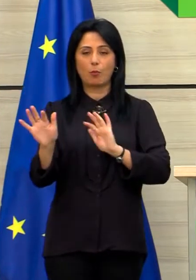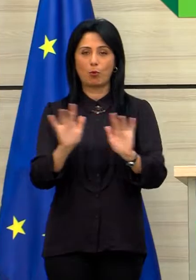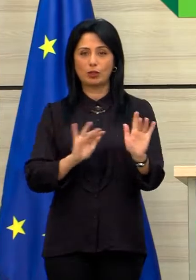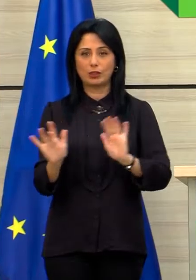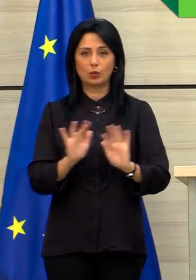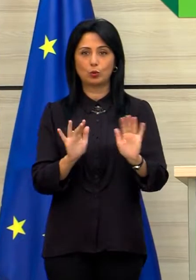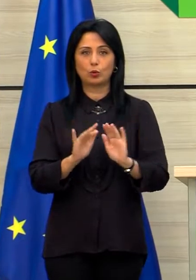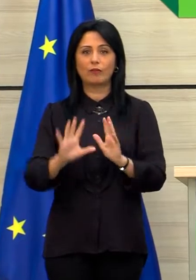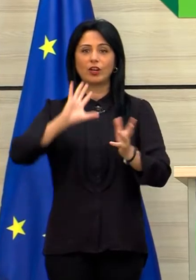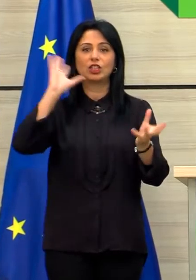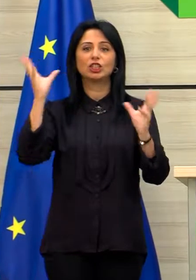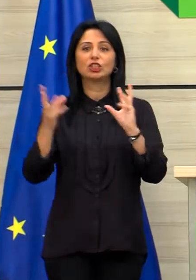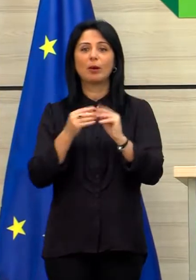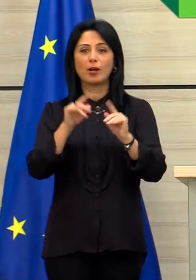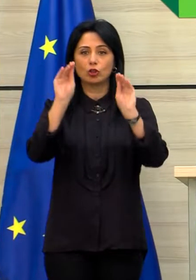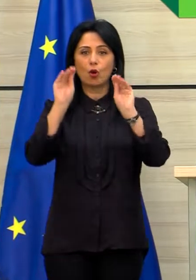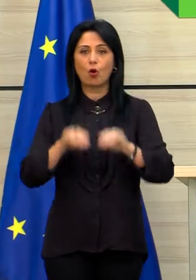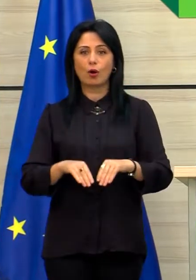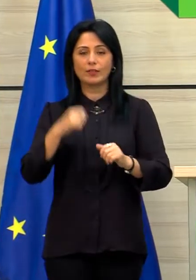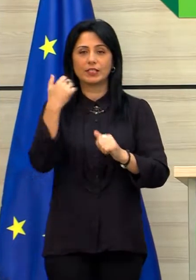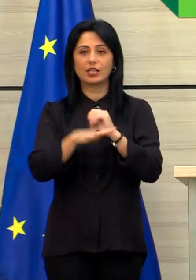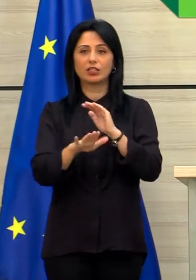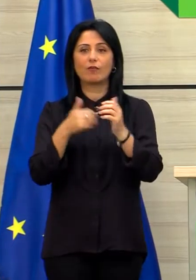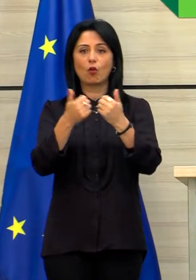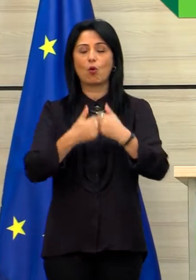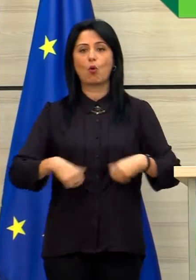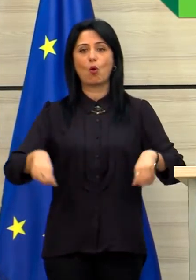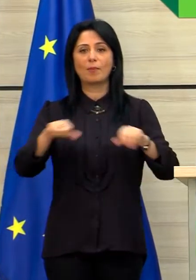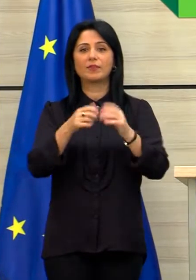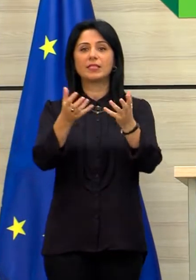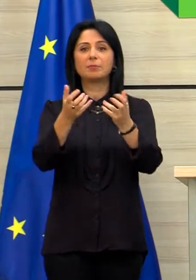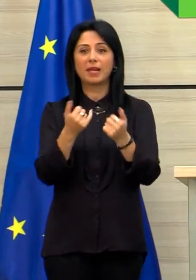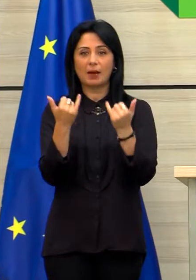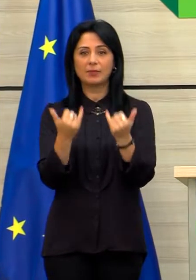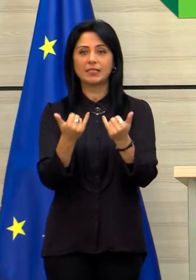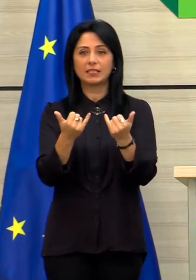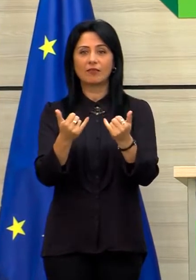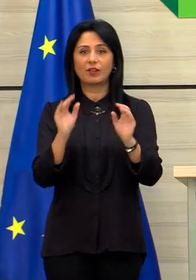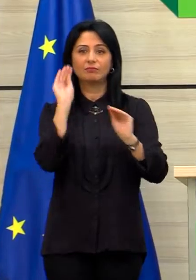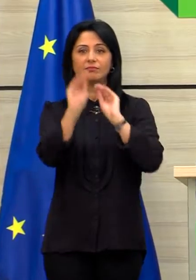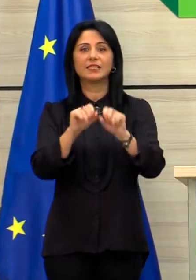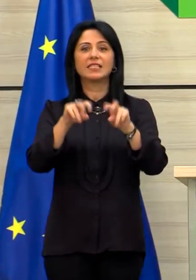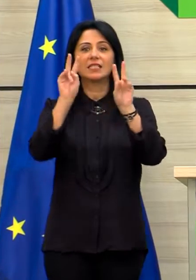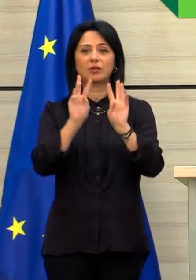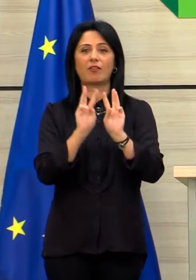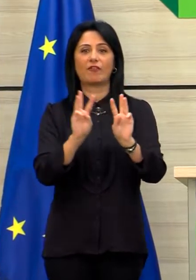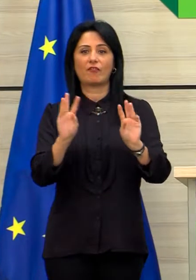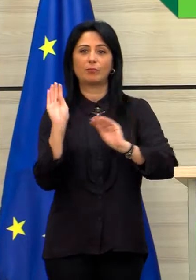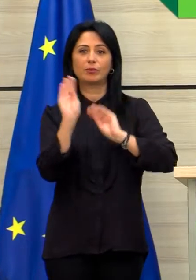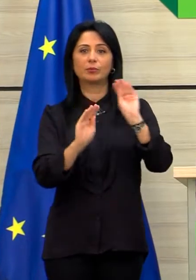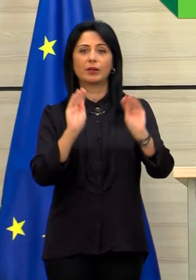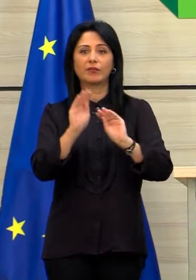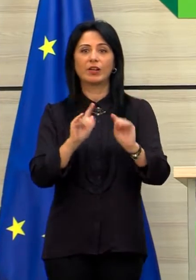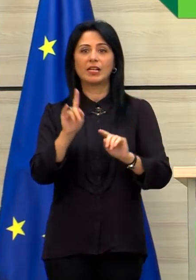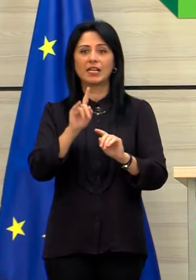პროცედურა, შემაჯამებელ ოქმებს ცენტრალური საარჩევნო კომისია მიღებისთანავე ატვირთავს სპეციალურ ვებგვერდზე